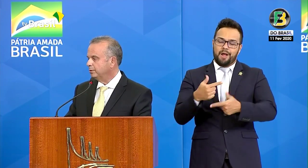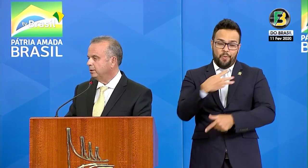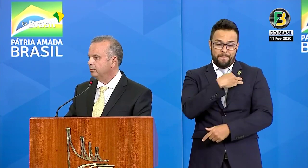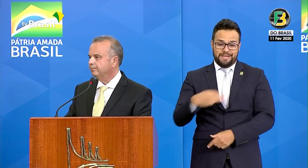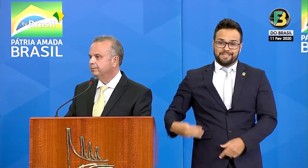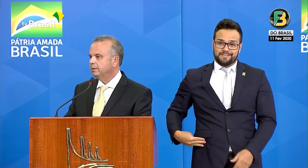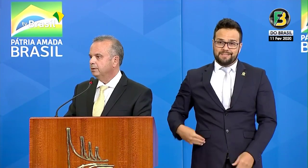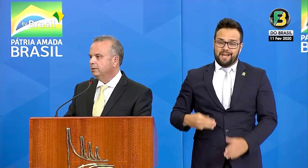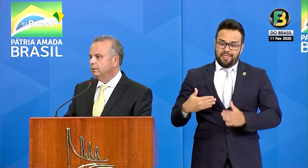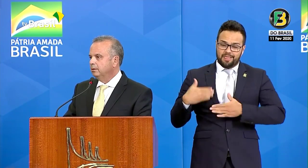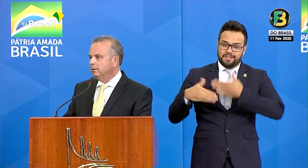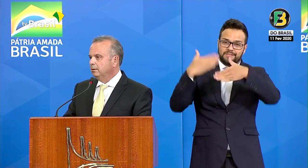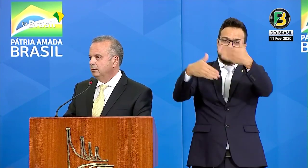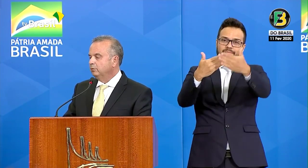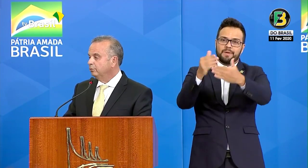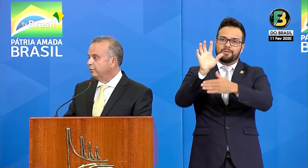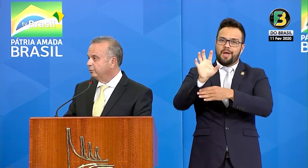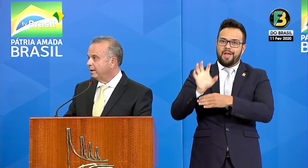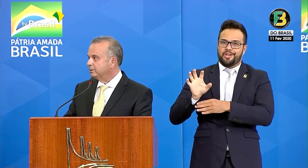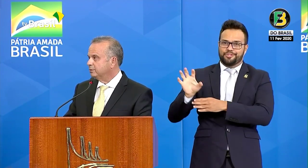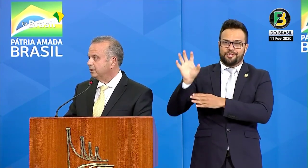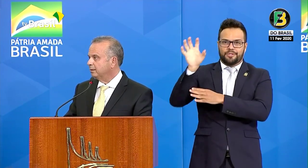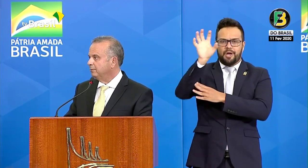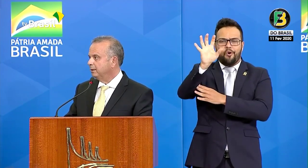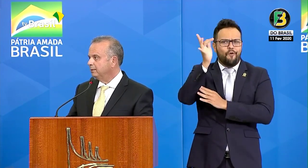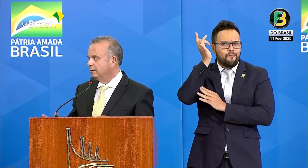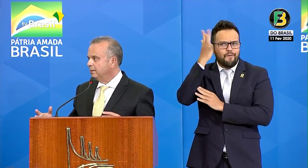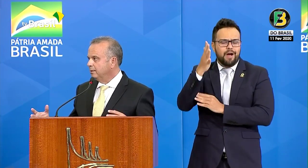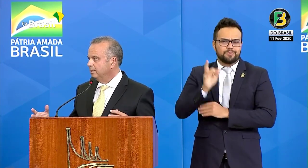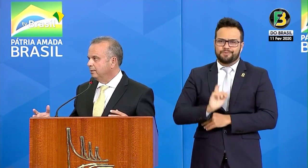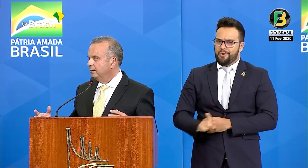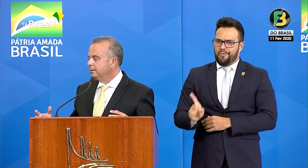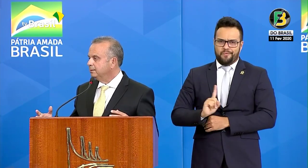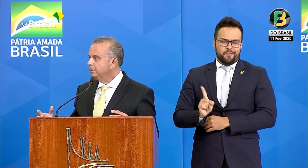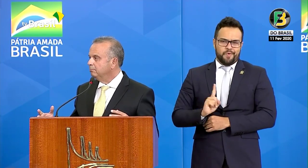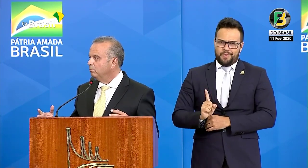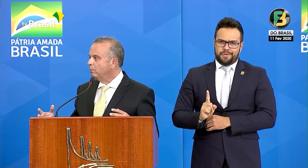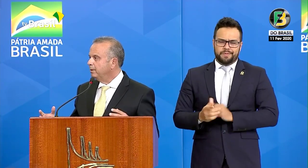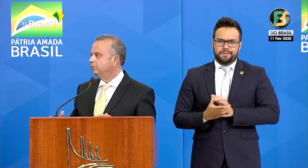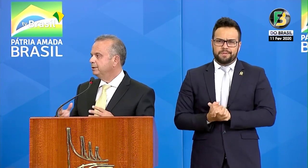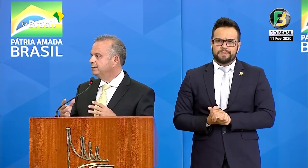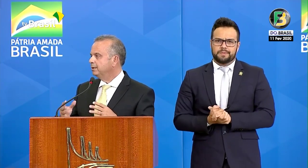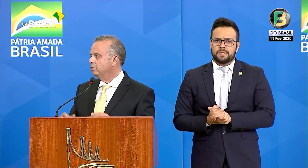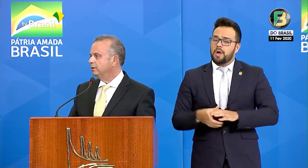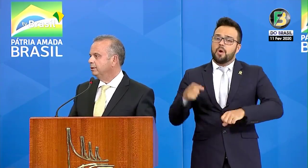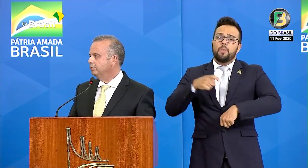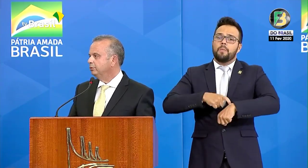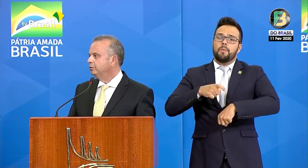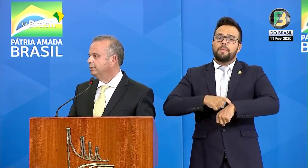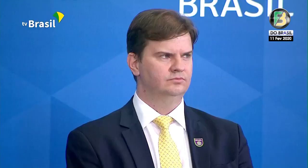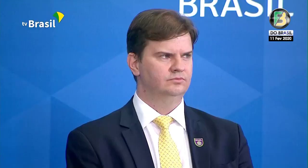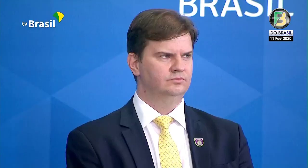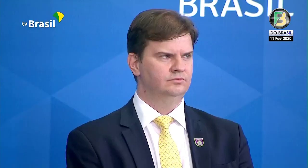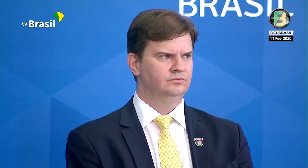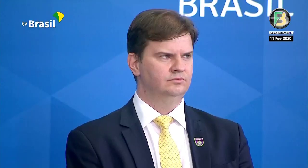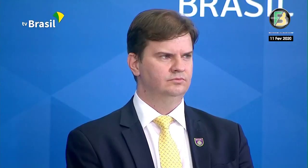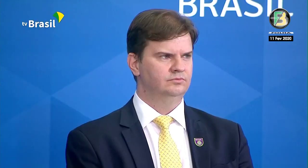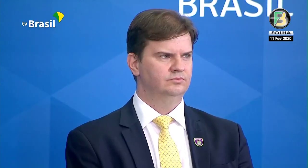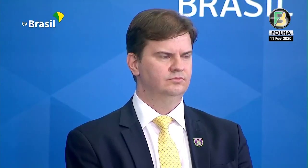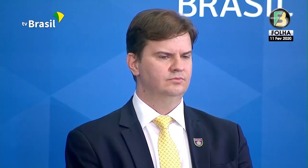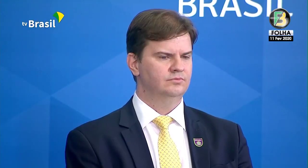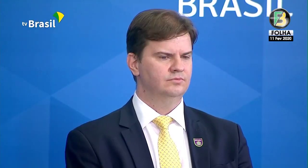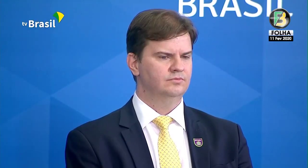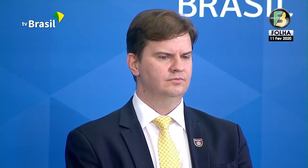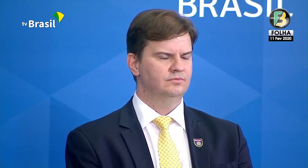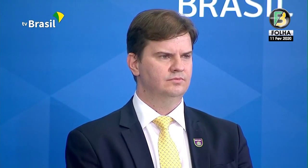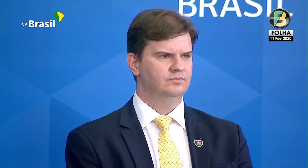Desenvolvimento Regional. E não foi fácil, certamente, esse momento inicial, Canuto, de unir as